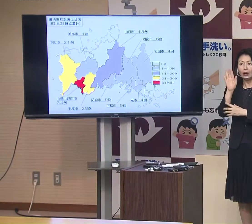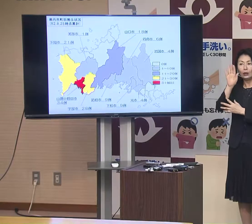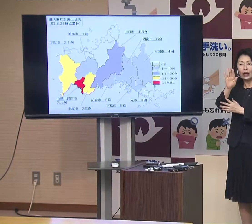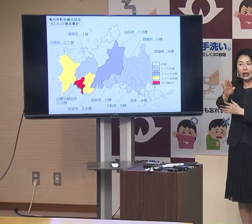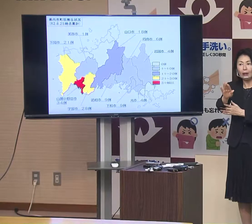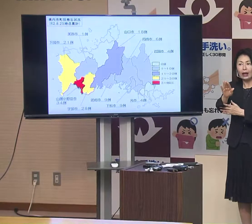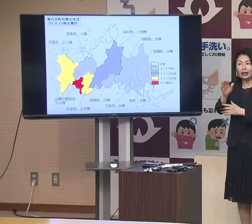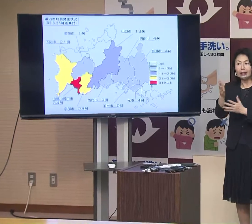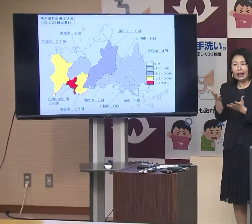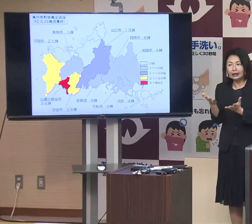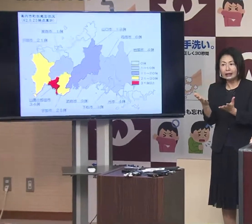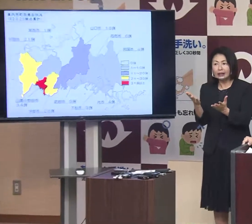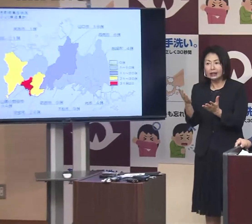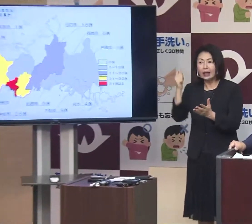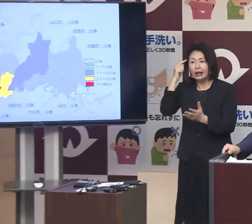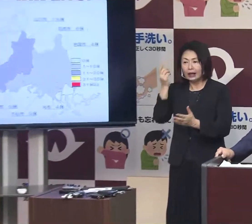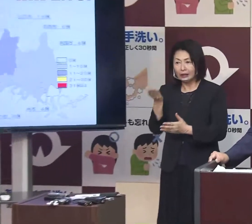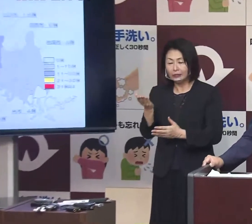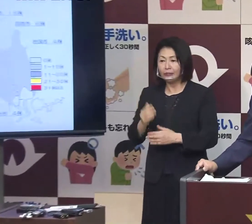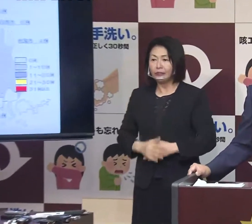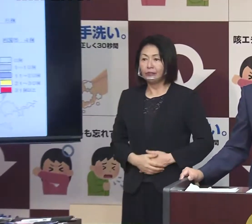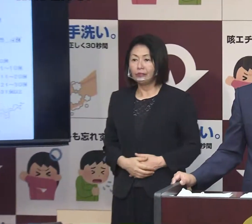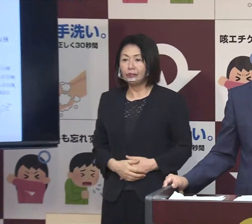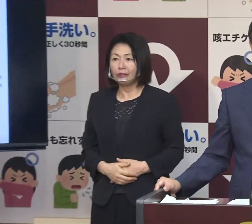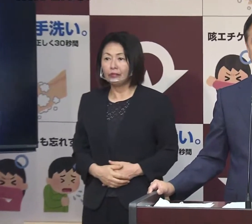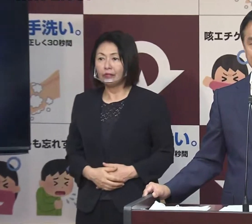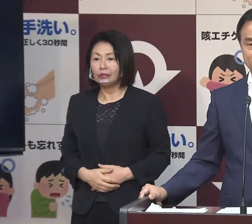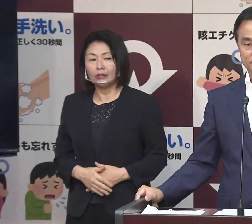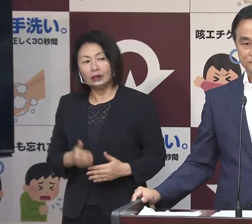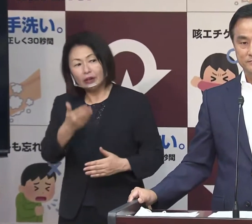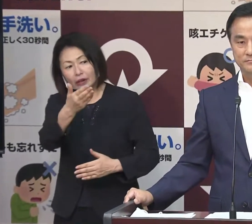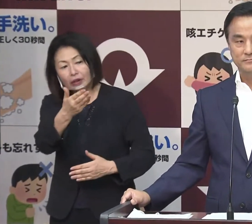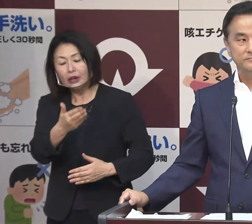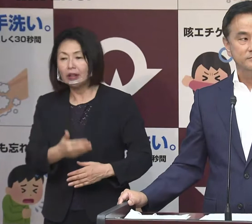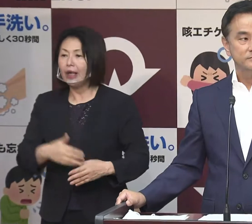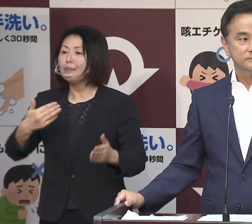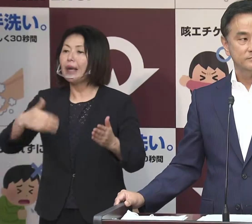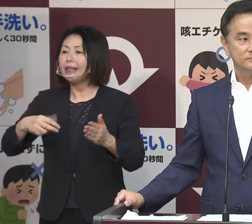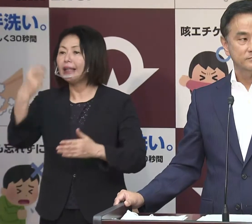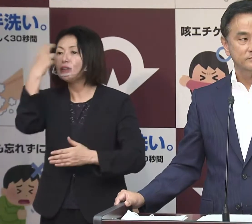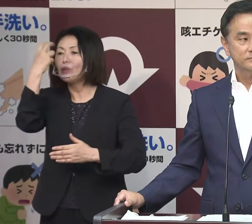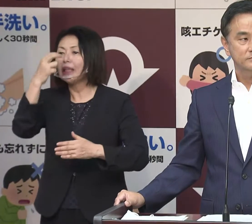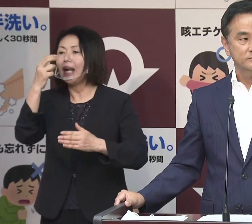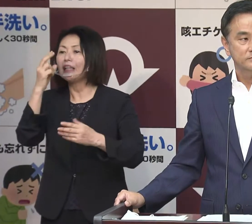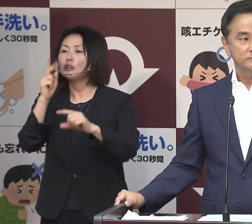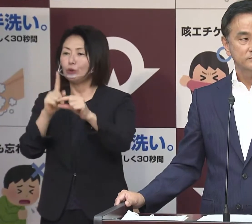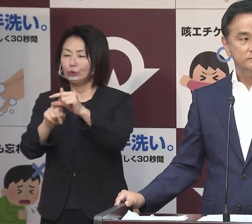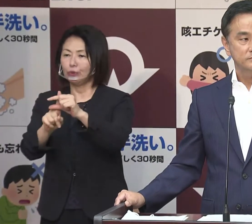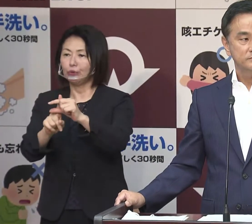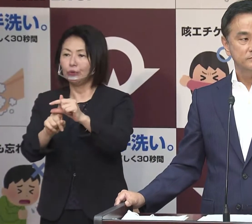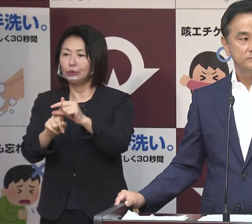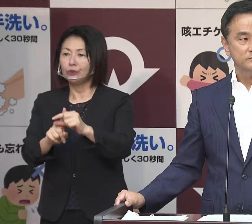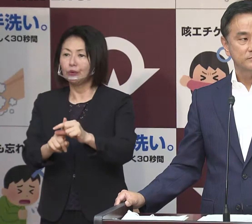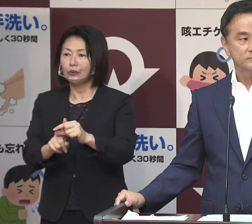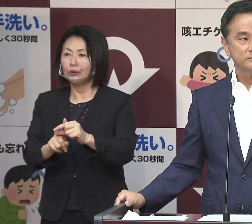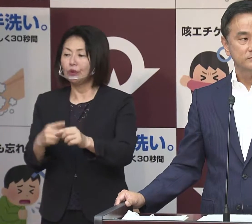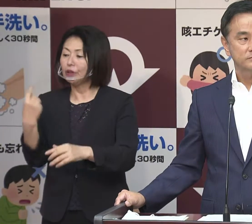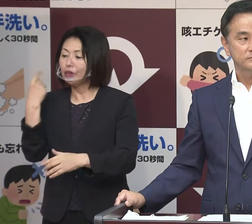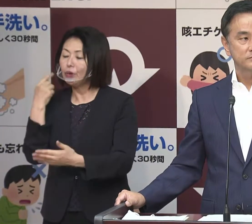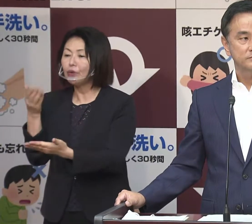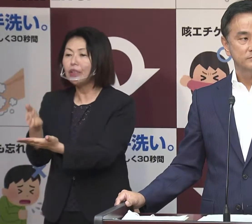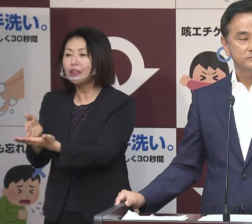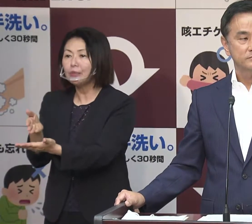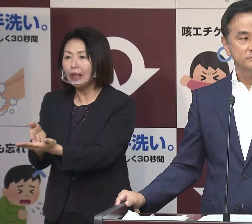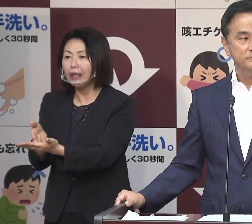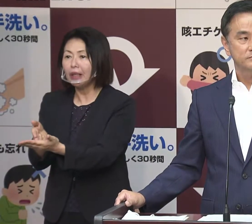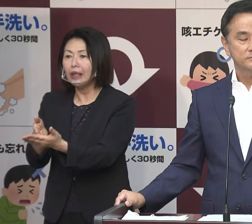ないということで しょうか。まだ調査途中でございまして、昨日説明しましたように、止ま